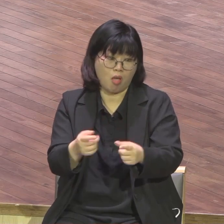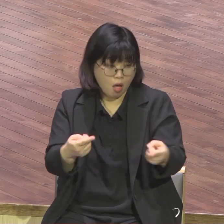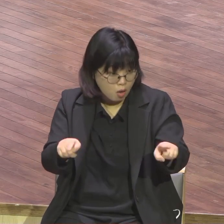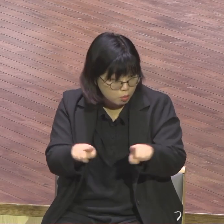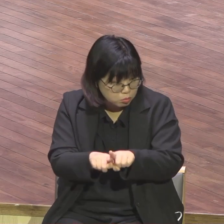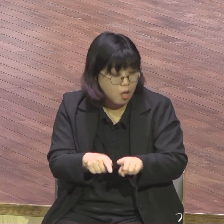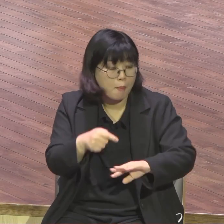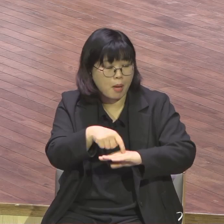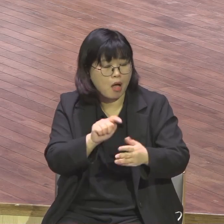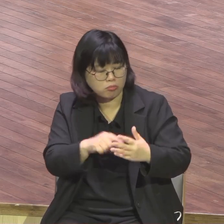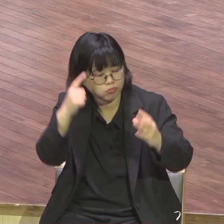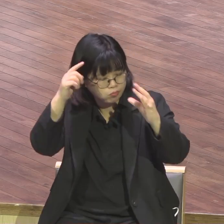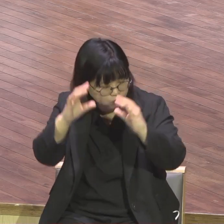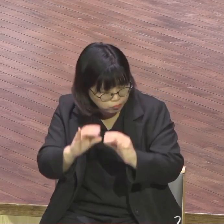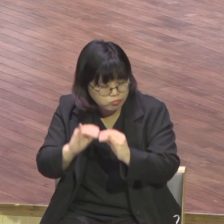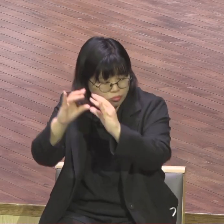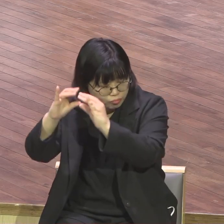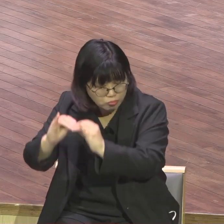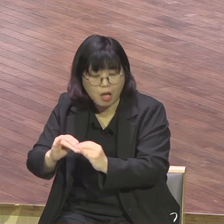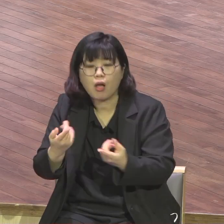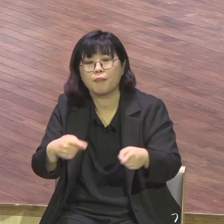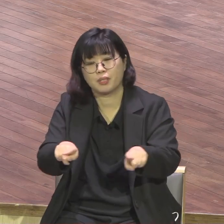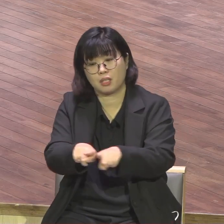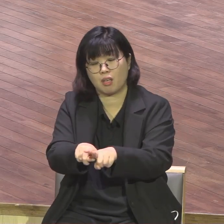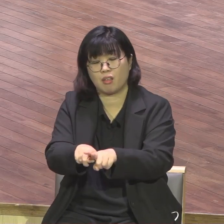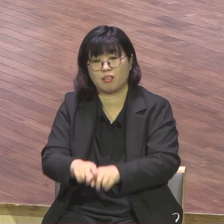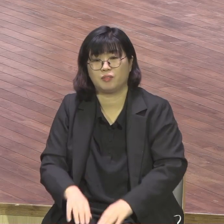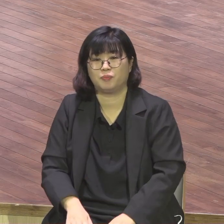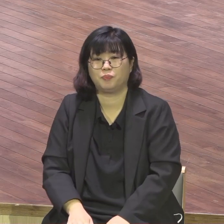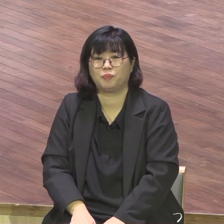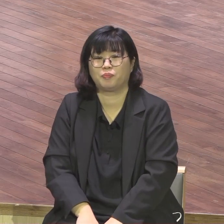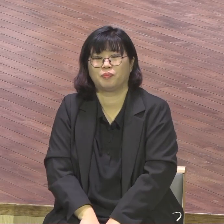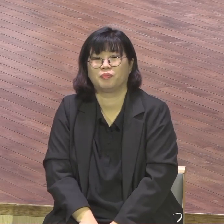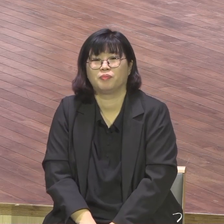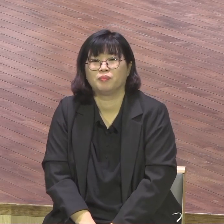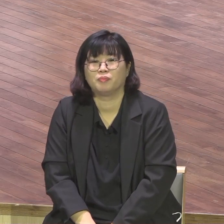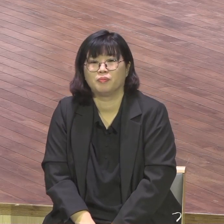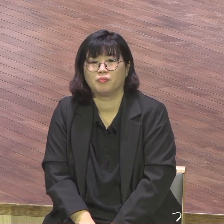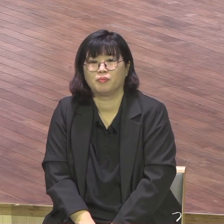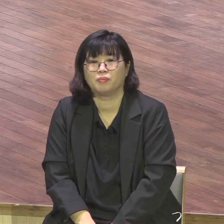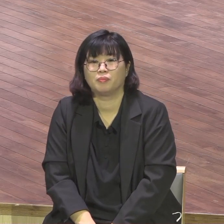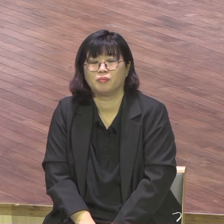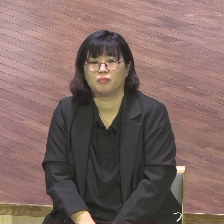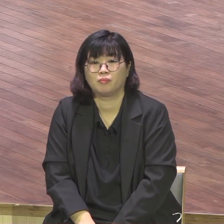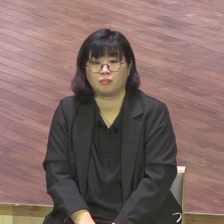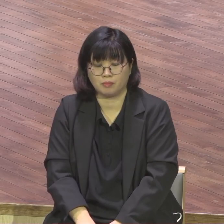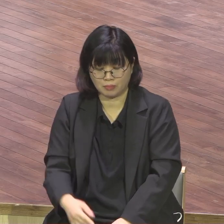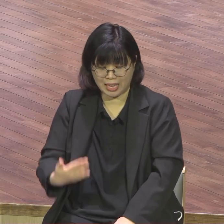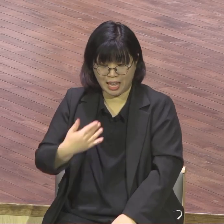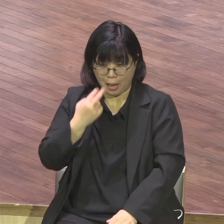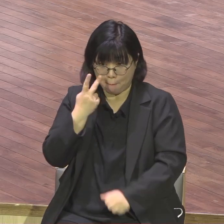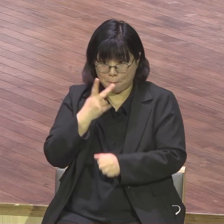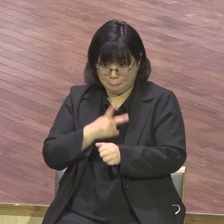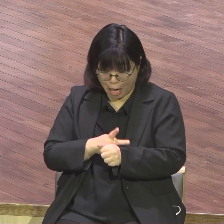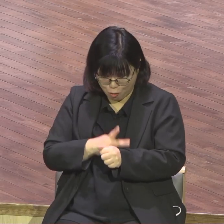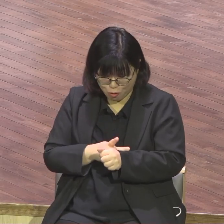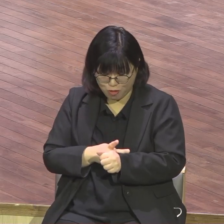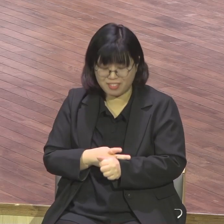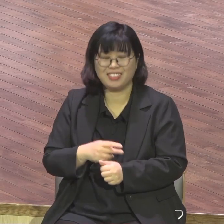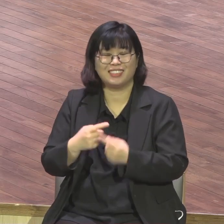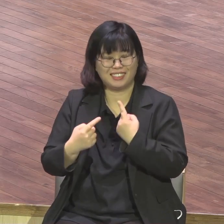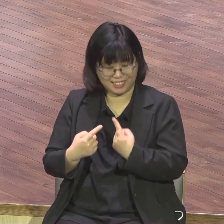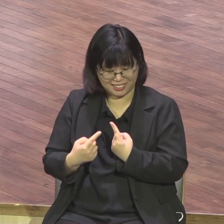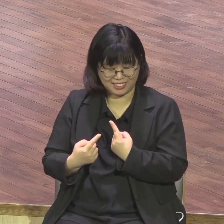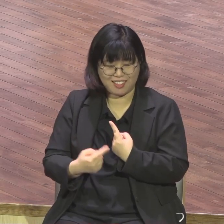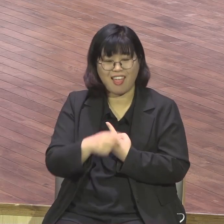사도 바울이 이들의 언약적 삶을 일일이 언급할 정도로 증거를 보인 삼위일조. 디모데, 에바브라디도,